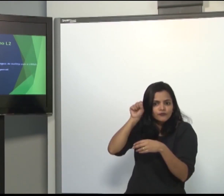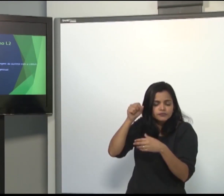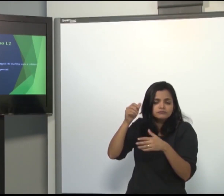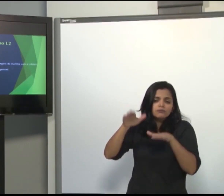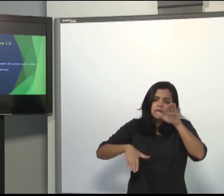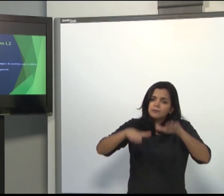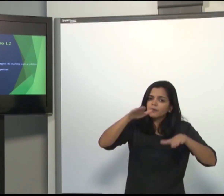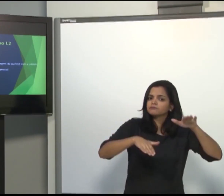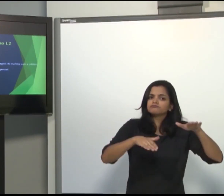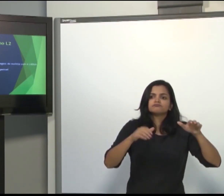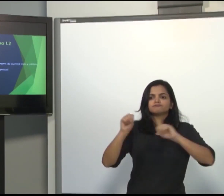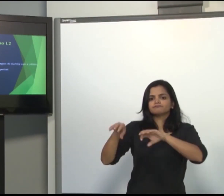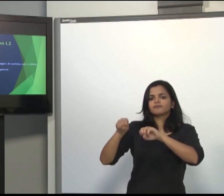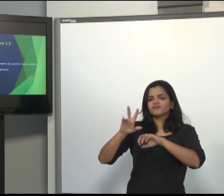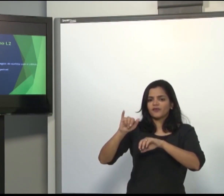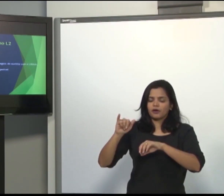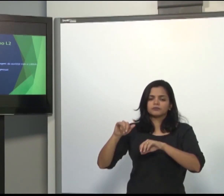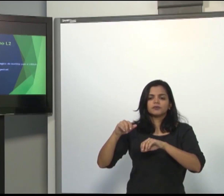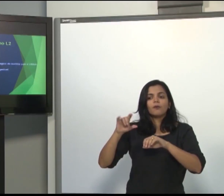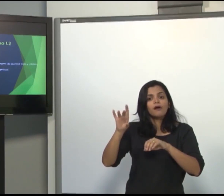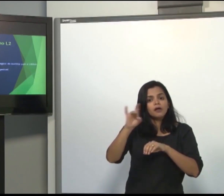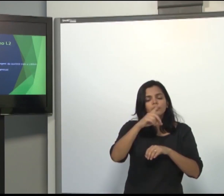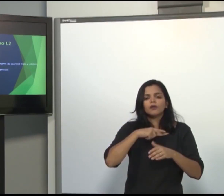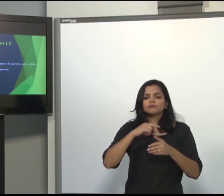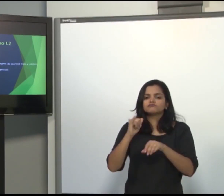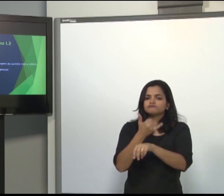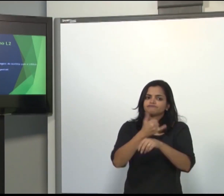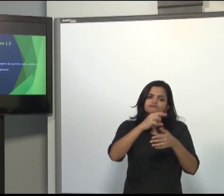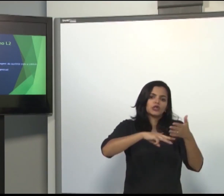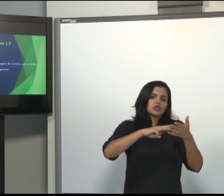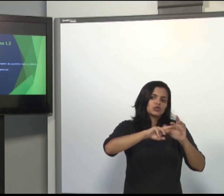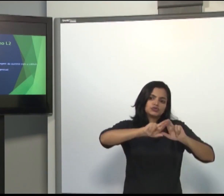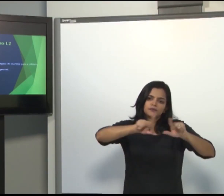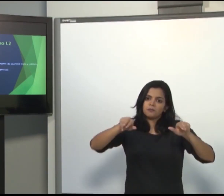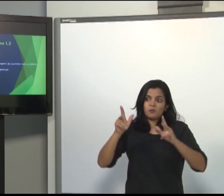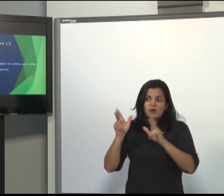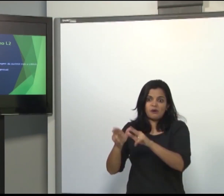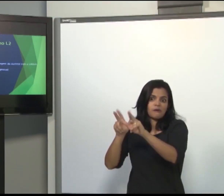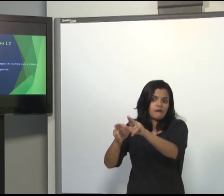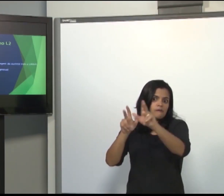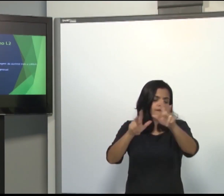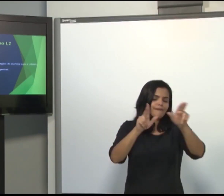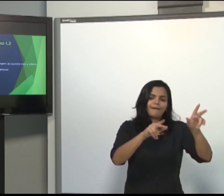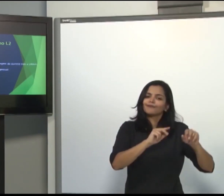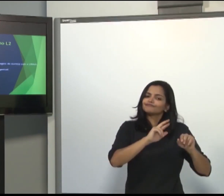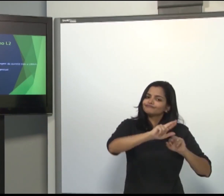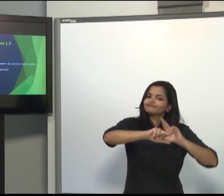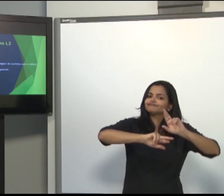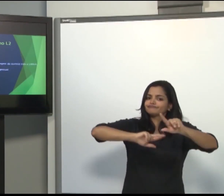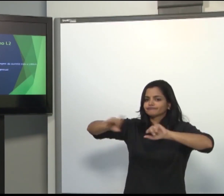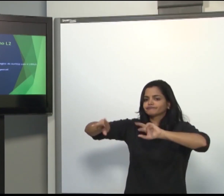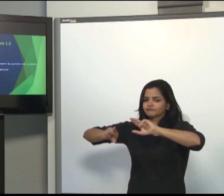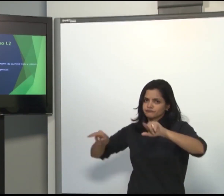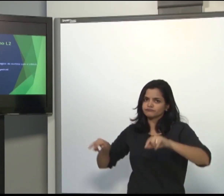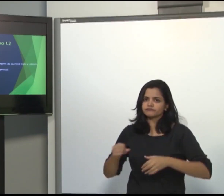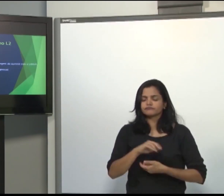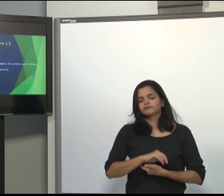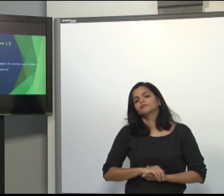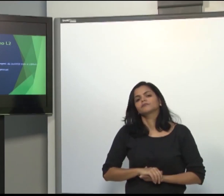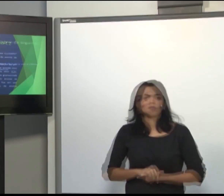línguas envolvidas. Então, vai depender, vai ter estratégias específicas e